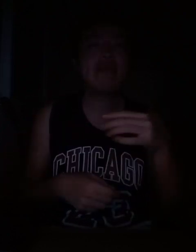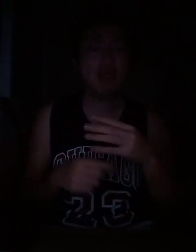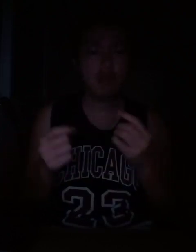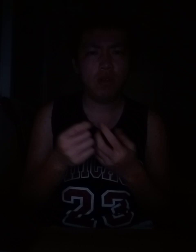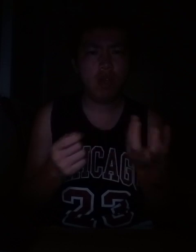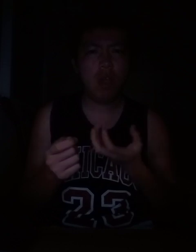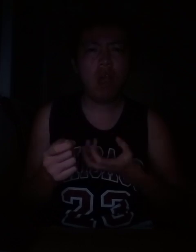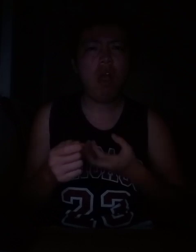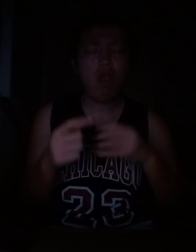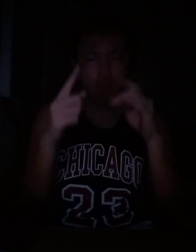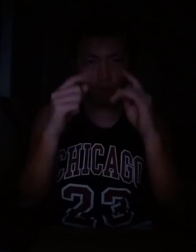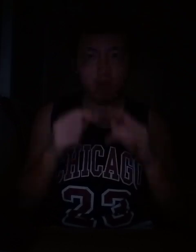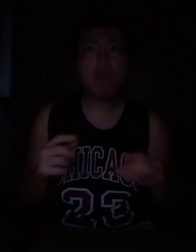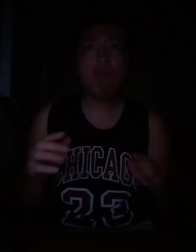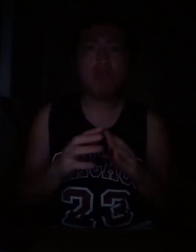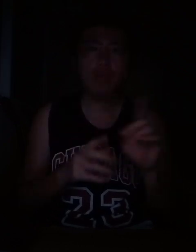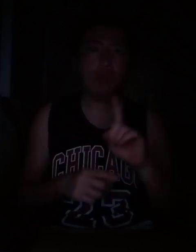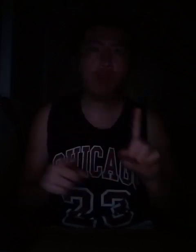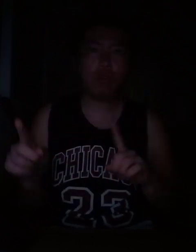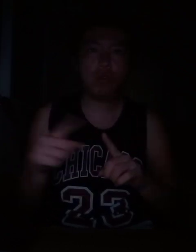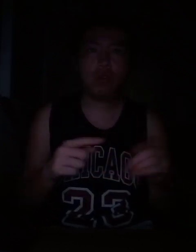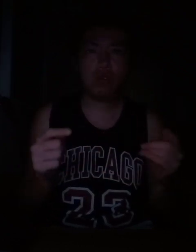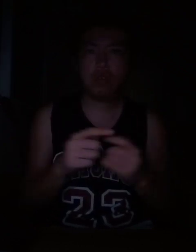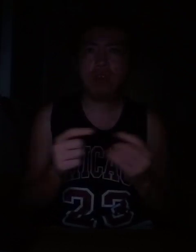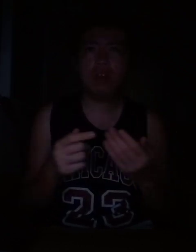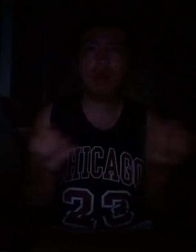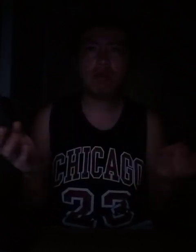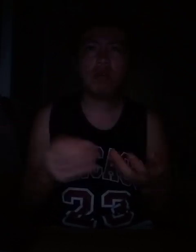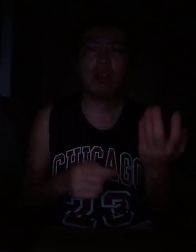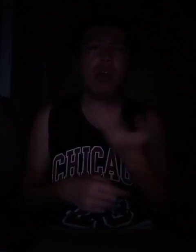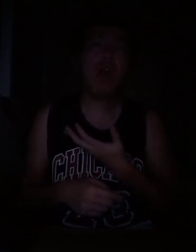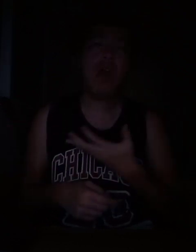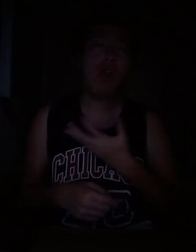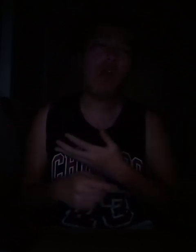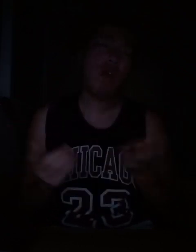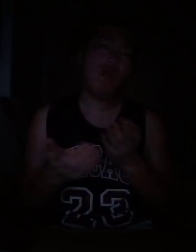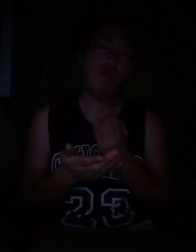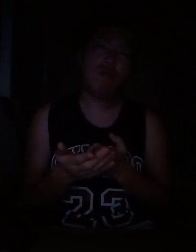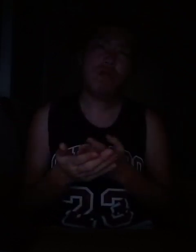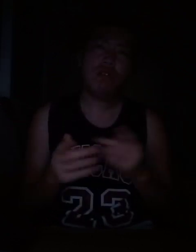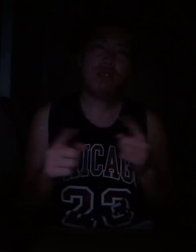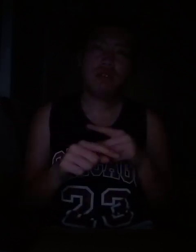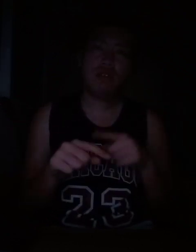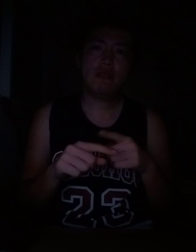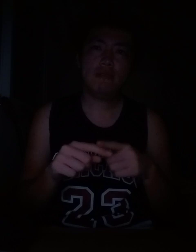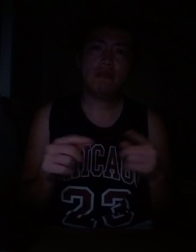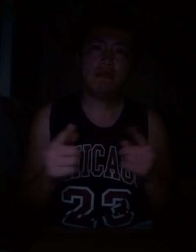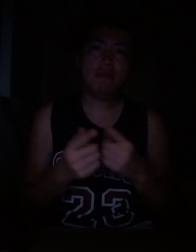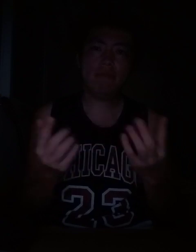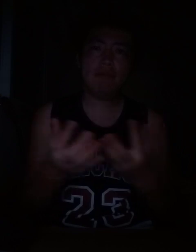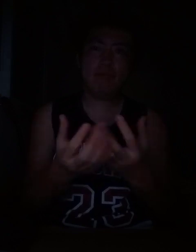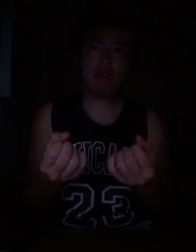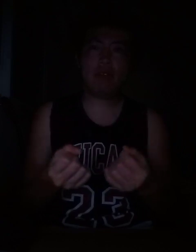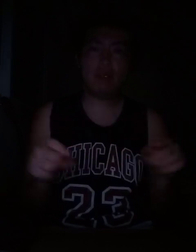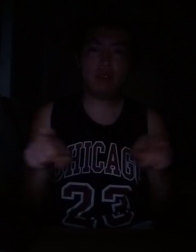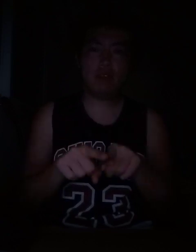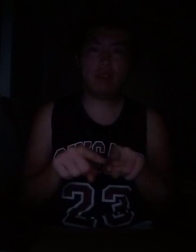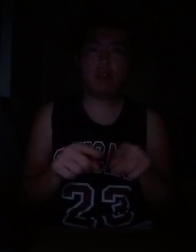아직도 남아있는데 또 어떤 시련이 닥쳐올까 주민들의 걱정이 이만저만이 아닙니다. 이번에는 김동영 기자와 함께 포항으로